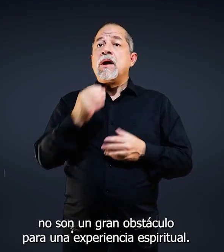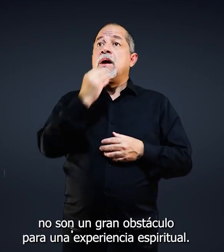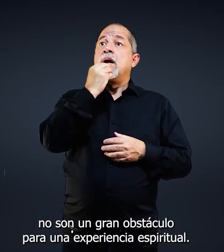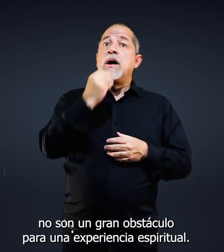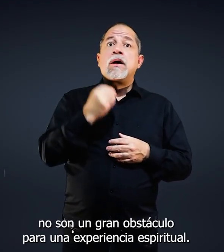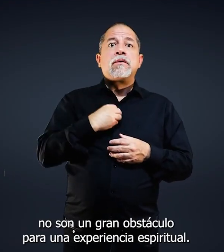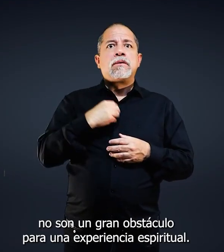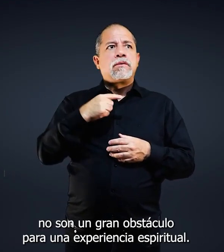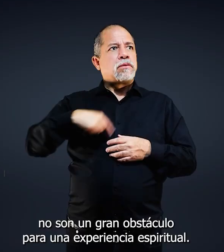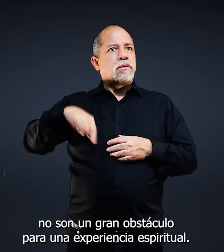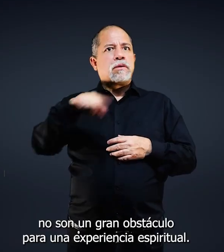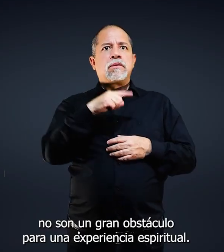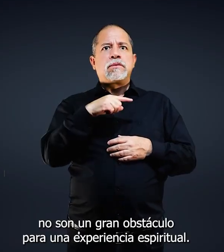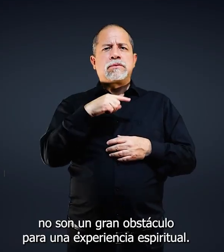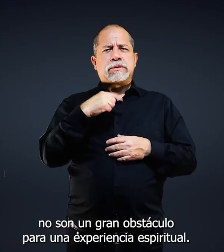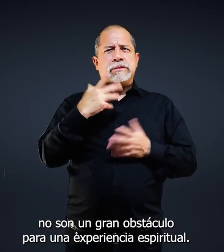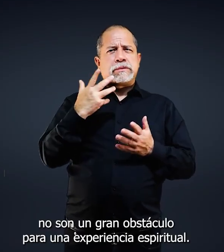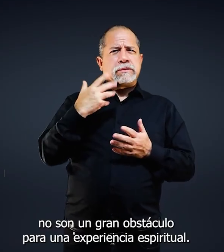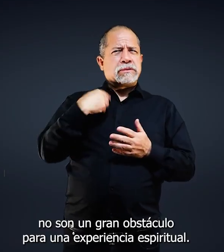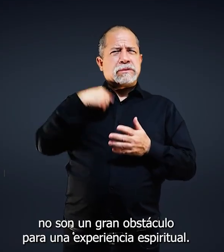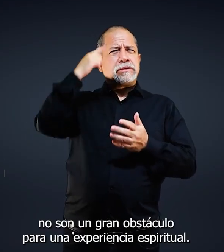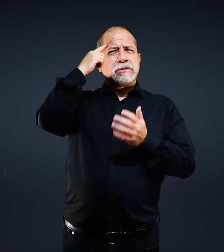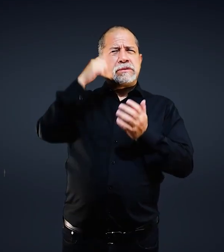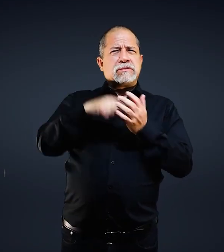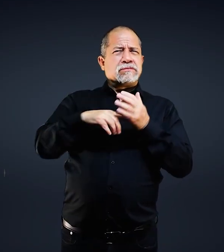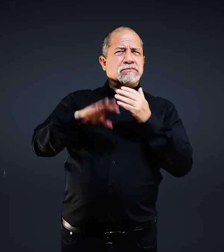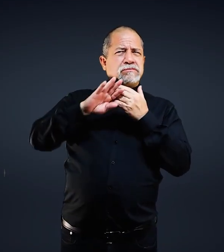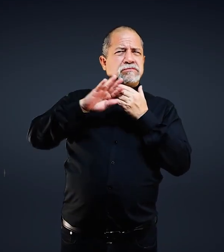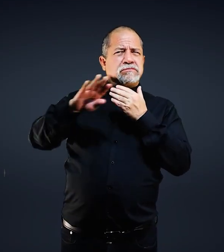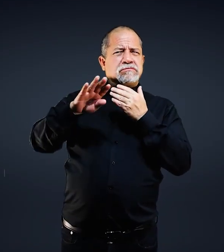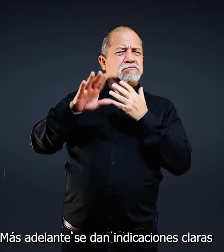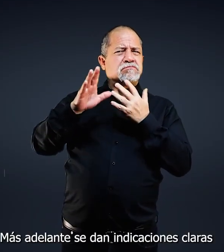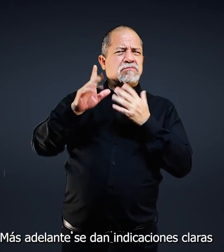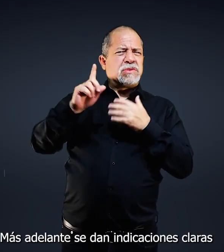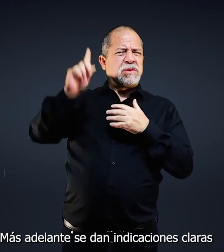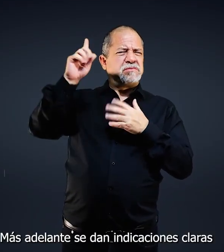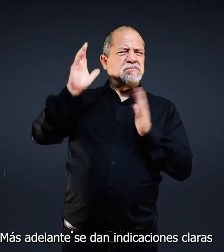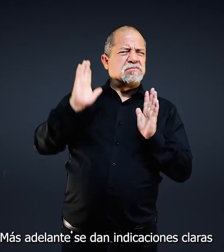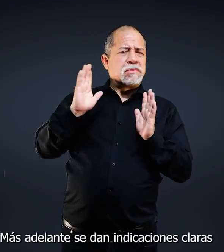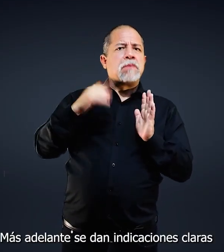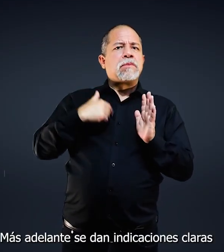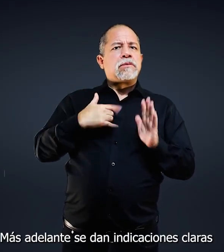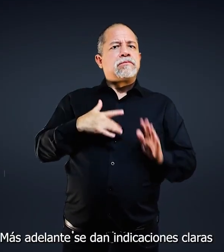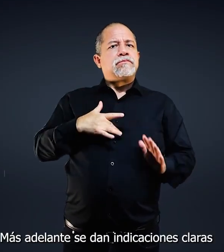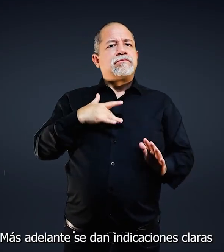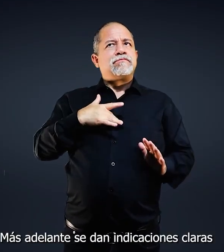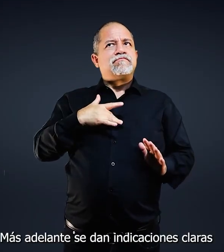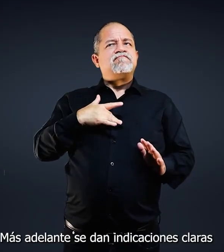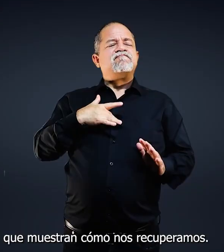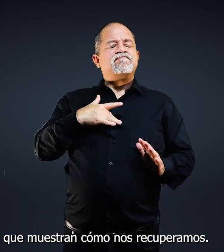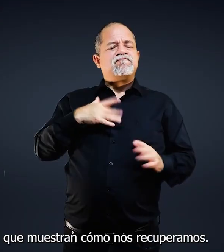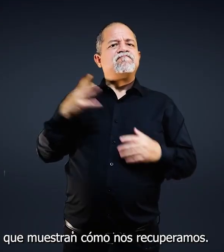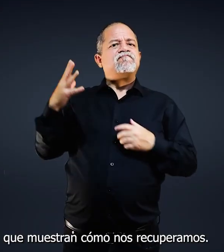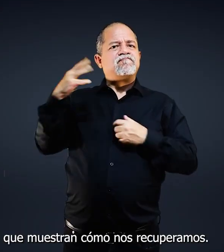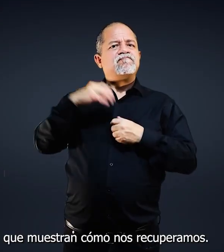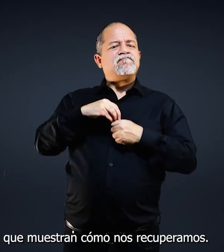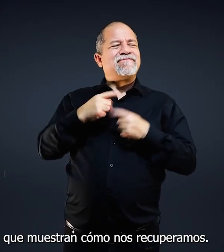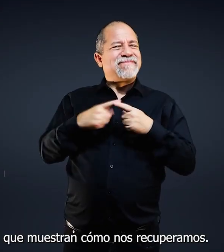gran obstáculo para una experiencia espiritual. Más adelante se dan indicaciones claras que muestran cómo nos